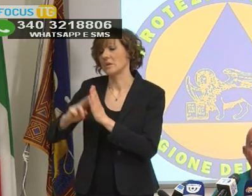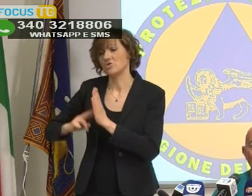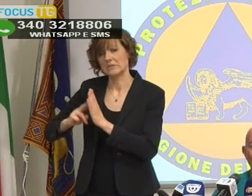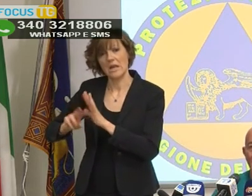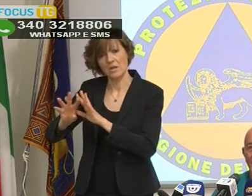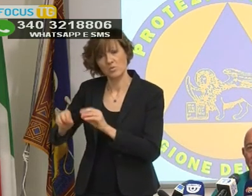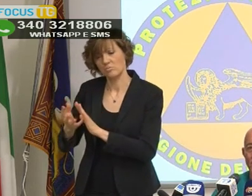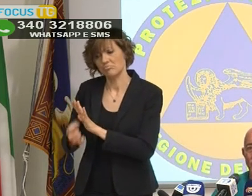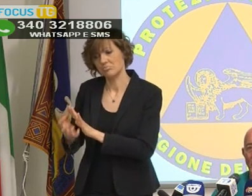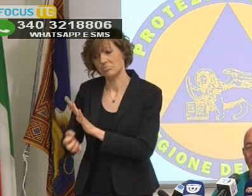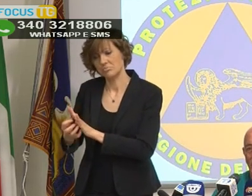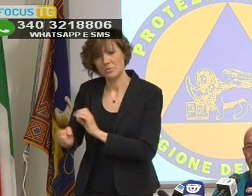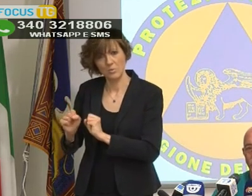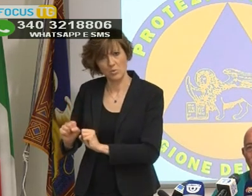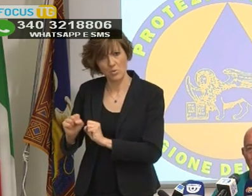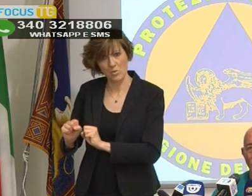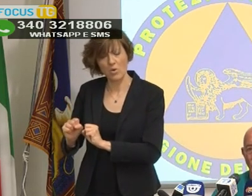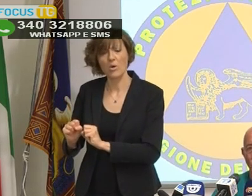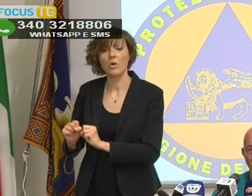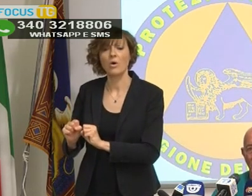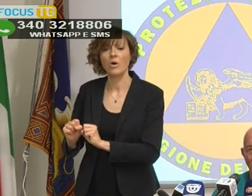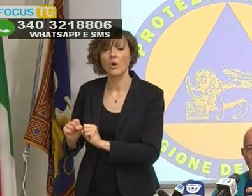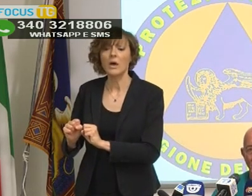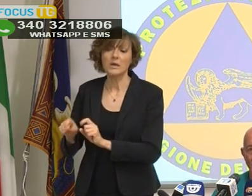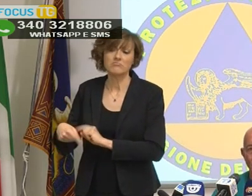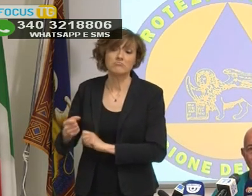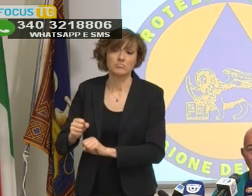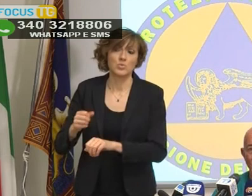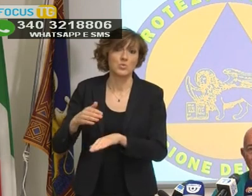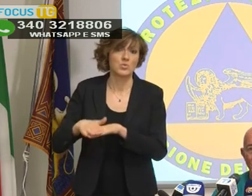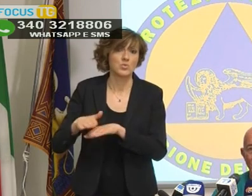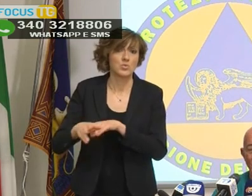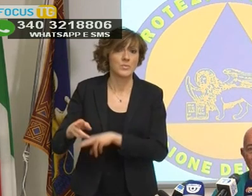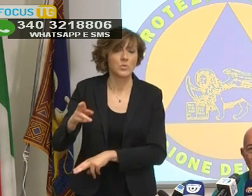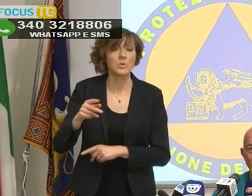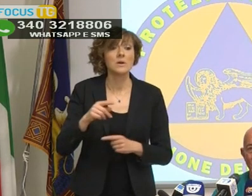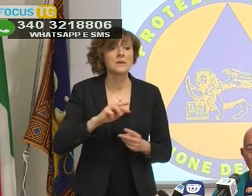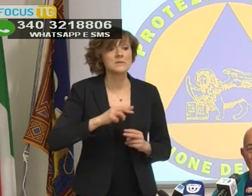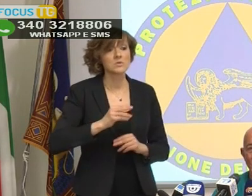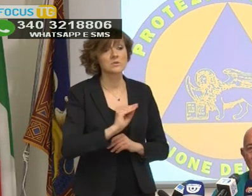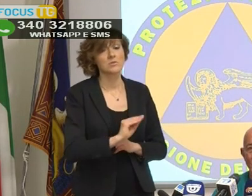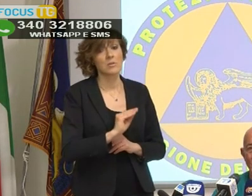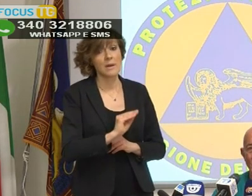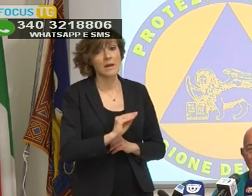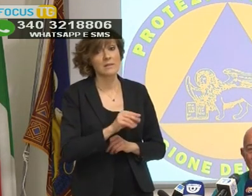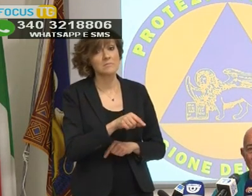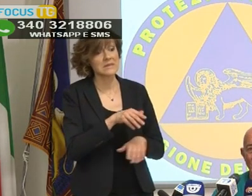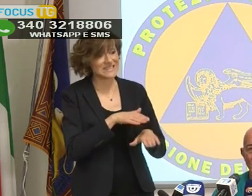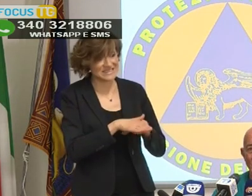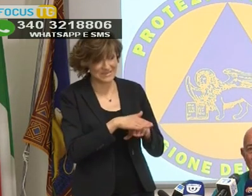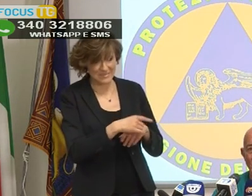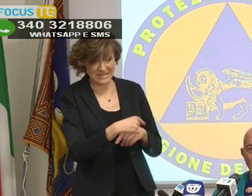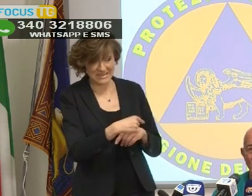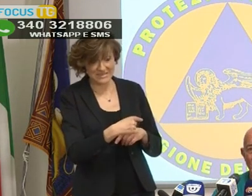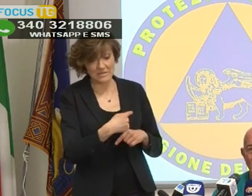anche e quindi più fruibile ancora. La seconda domanda è ultima, per la sua esperienza, finora